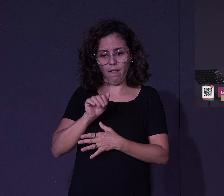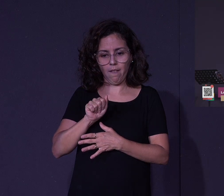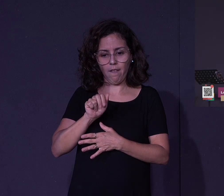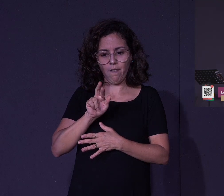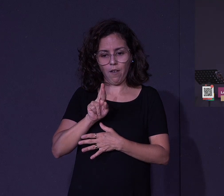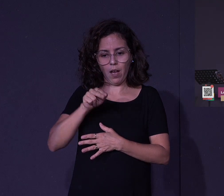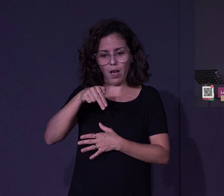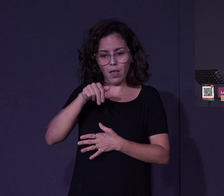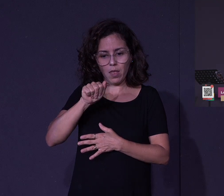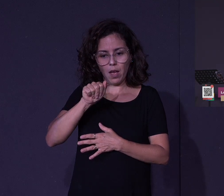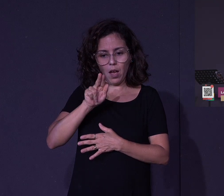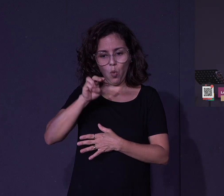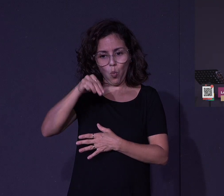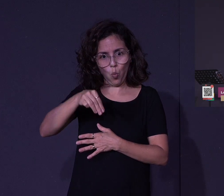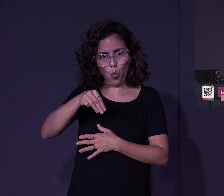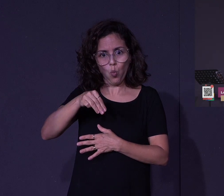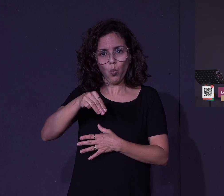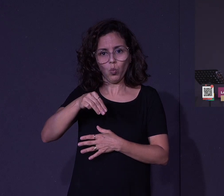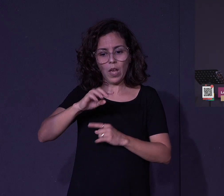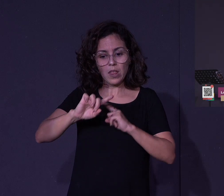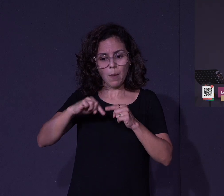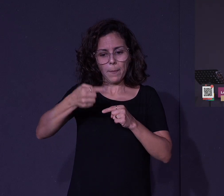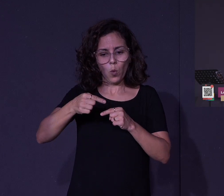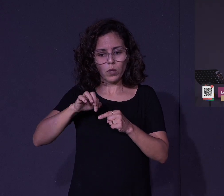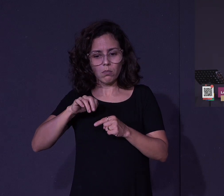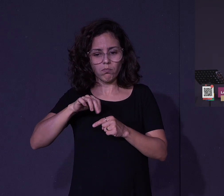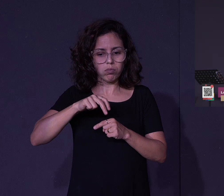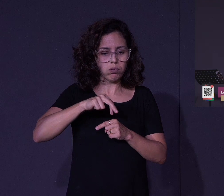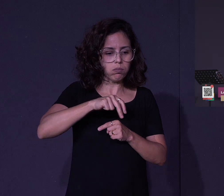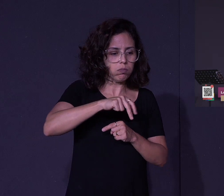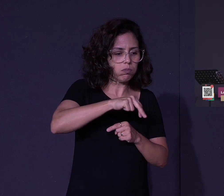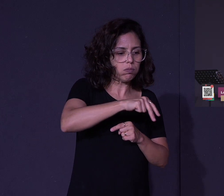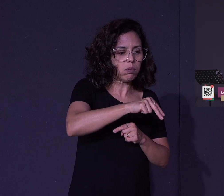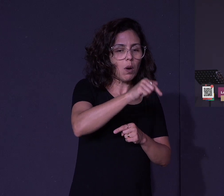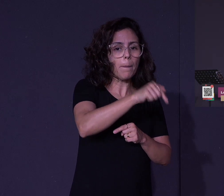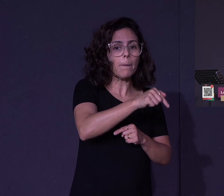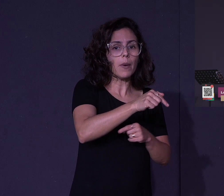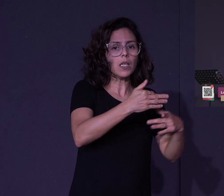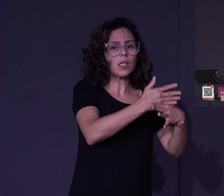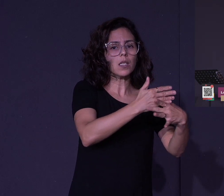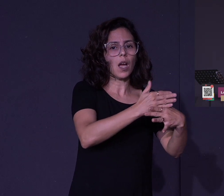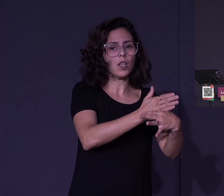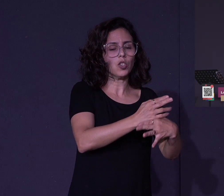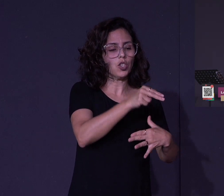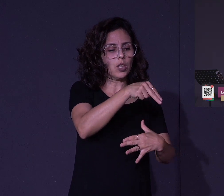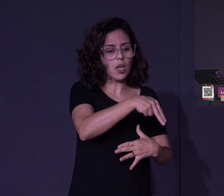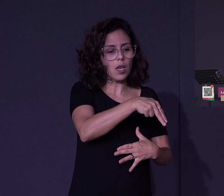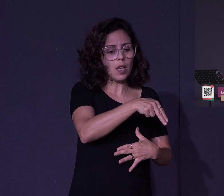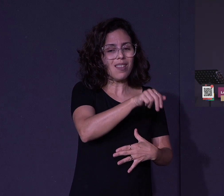ao que lemos. Logo depois de liberar aquela palavra de cura sobre o servo do centurião. O contexto dos